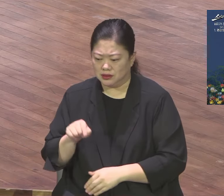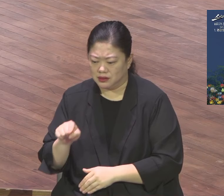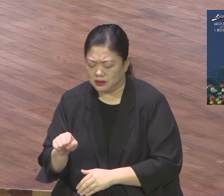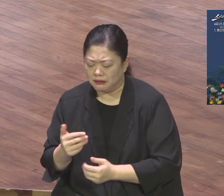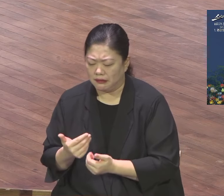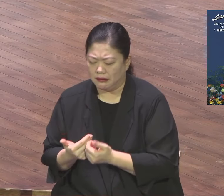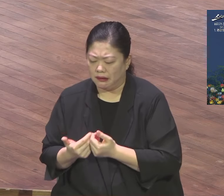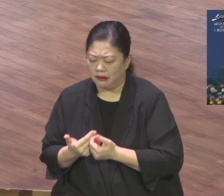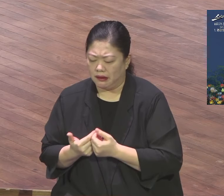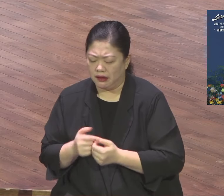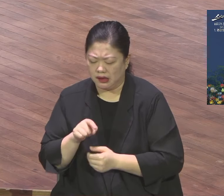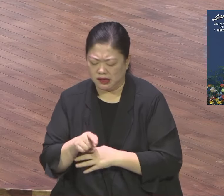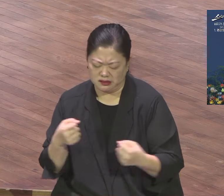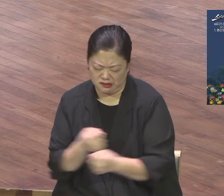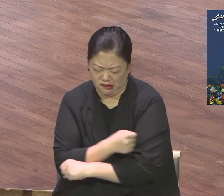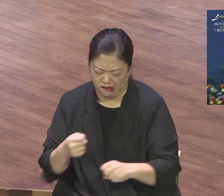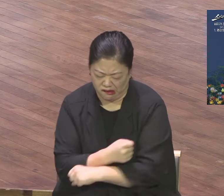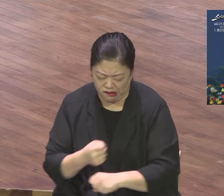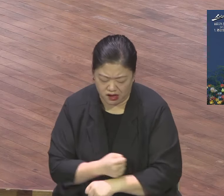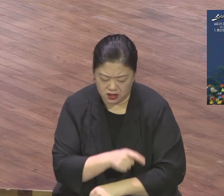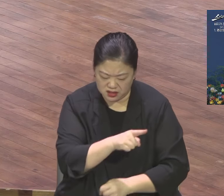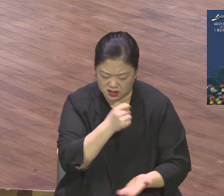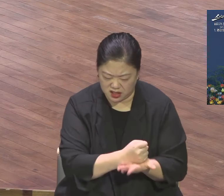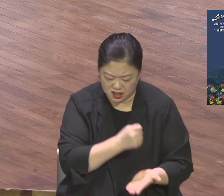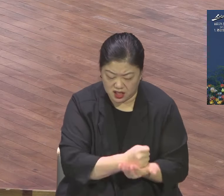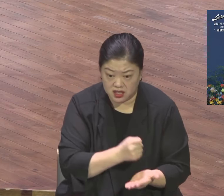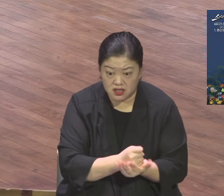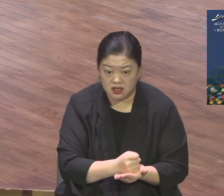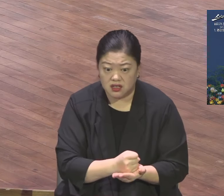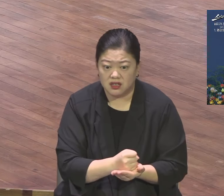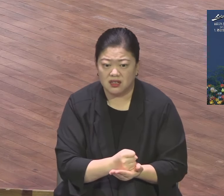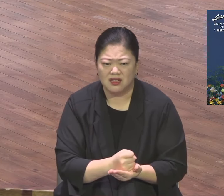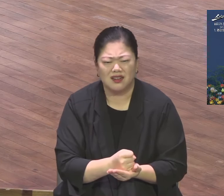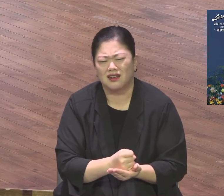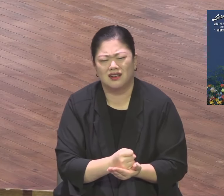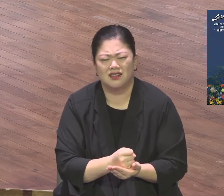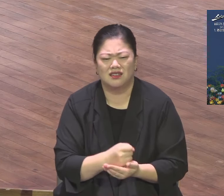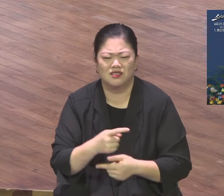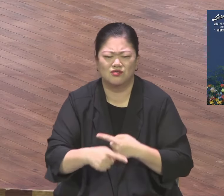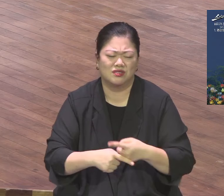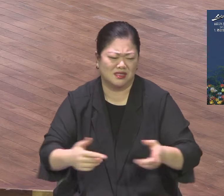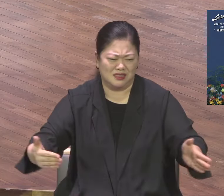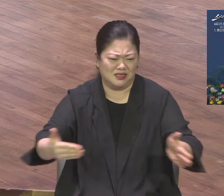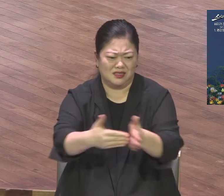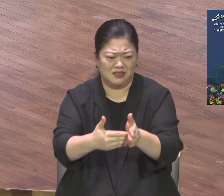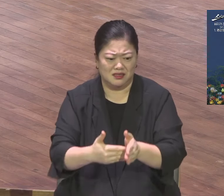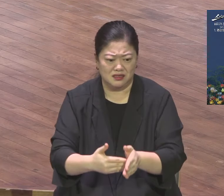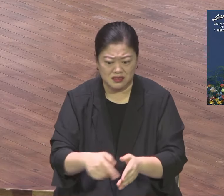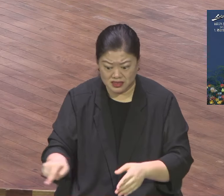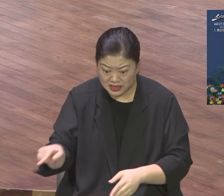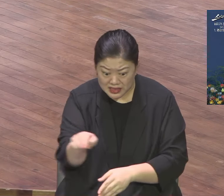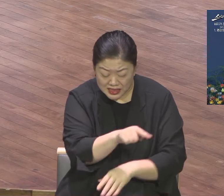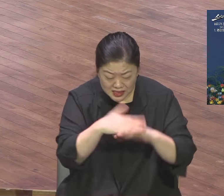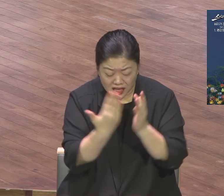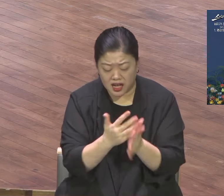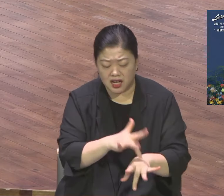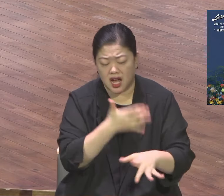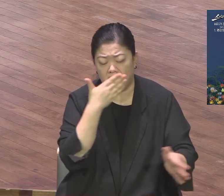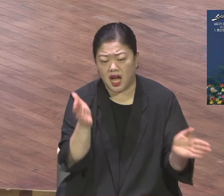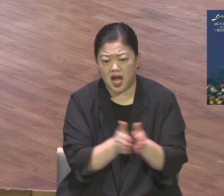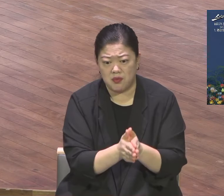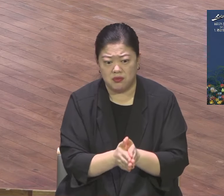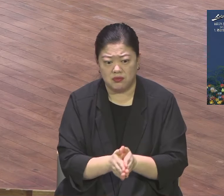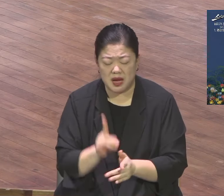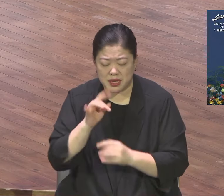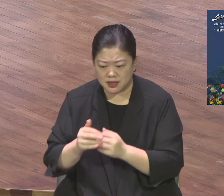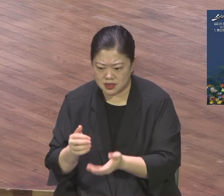부정적인 말을 하고 그냥 막 숙득숙득 남편이라 보고 그런 짓 하지 말고 그 마귀 심부름이요. 그 마귀 잔치하는